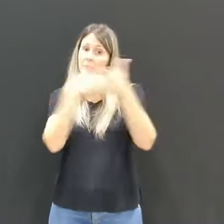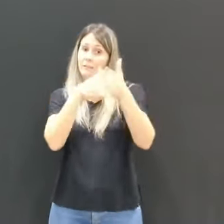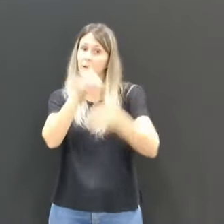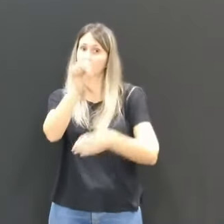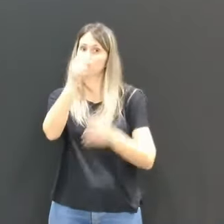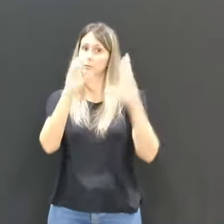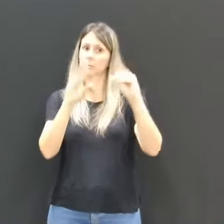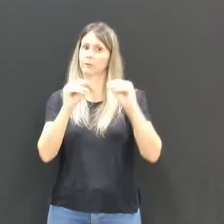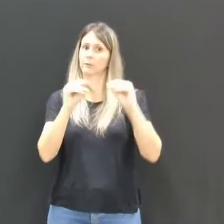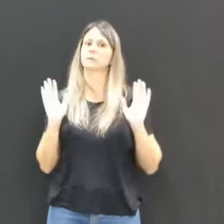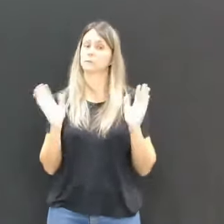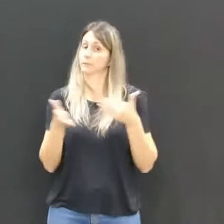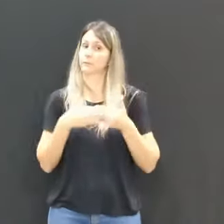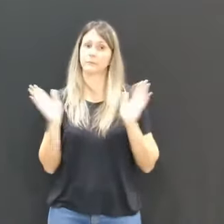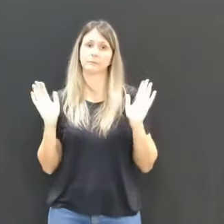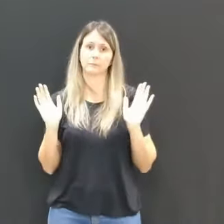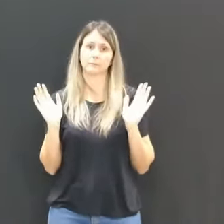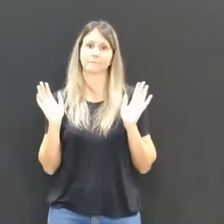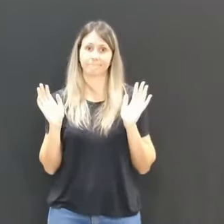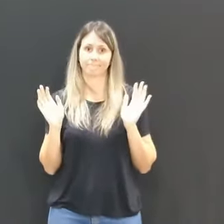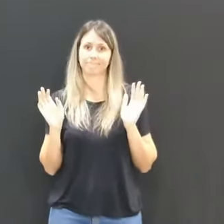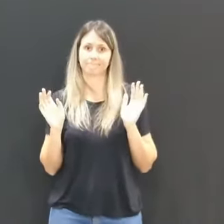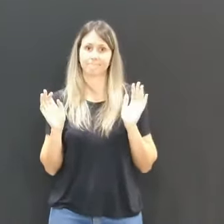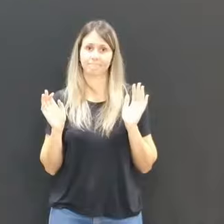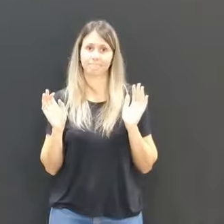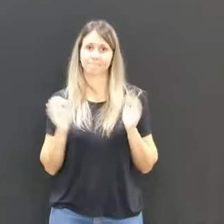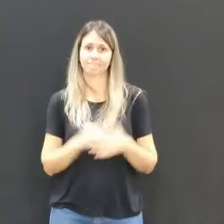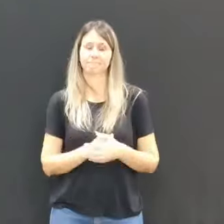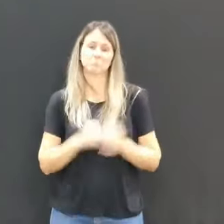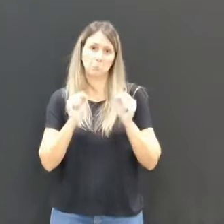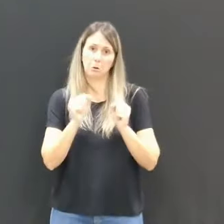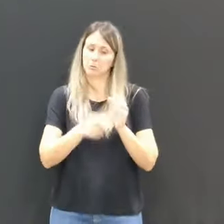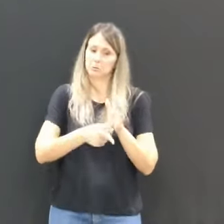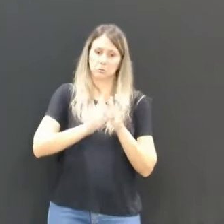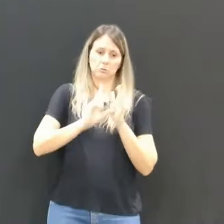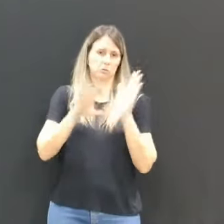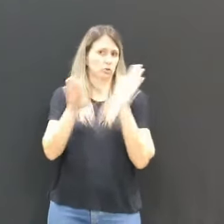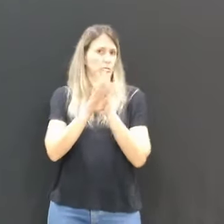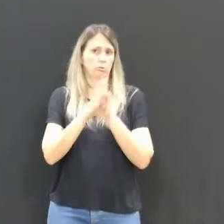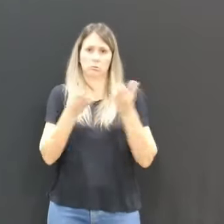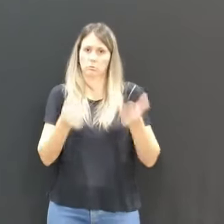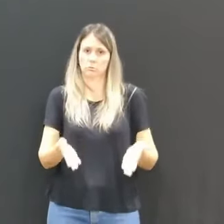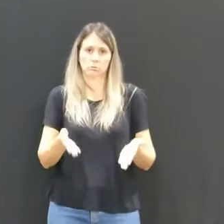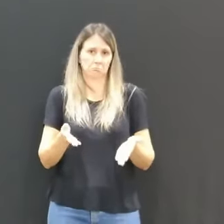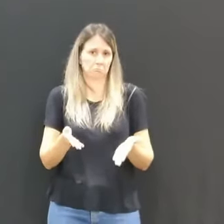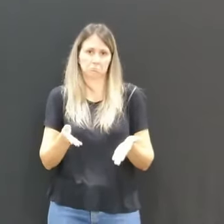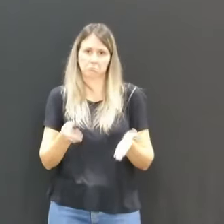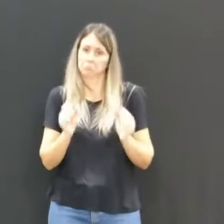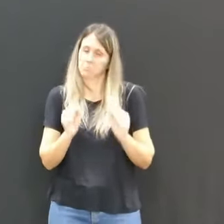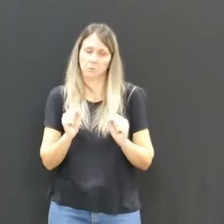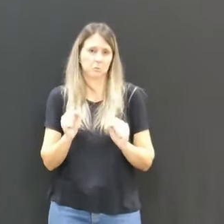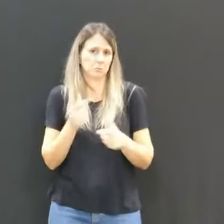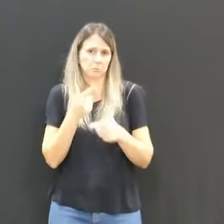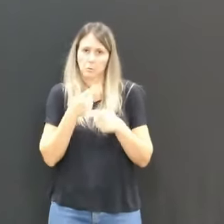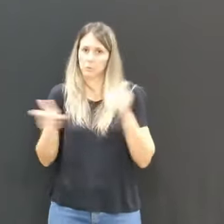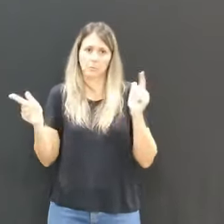Mas é até as 8 horas da noite. Só uma informação importante. Se você quiser chegar aqui um pouquinho antes, pode chegar aqui um pouquinho antes, não